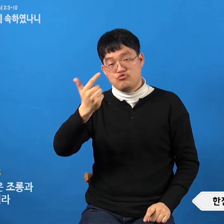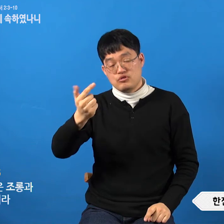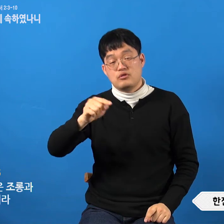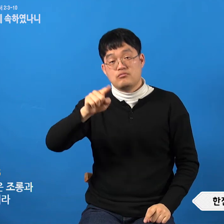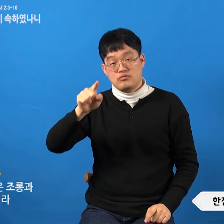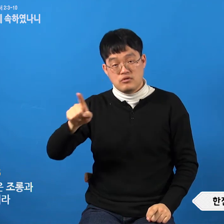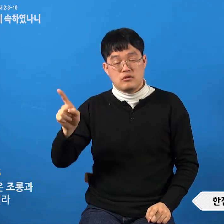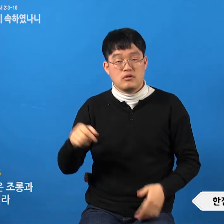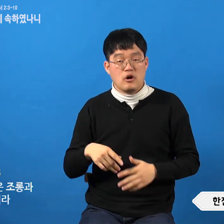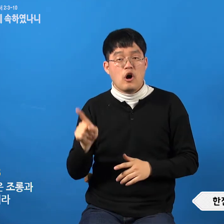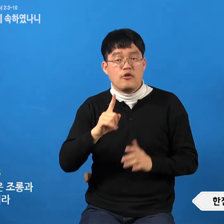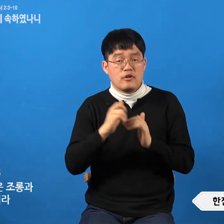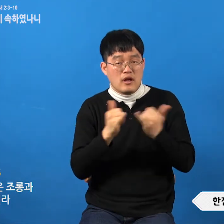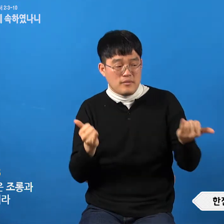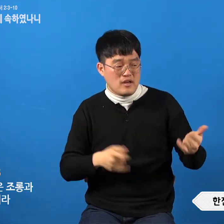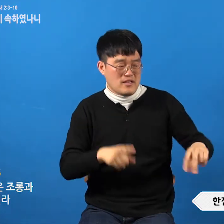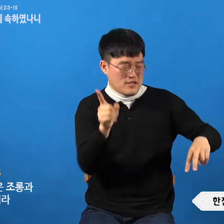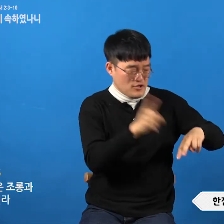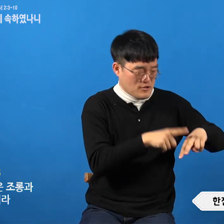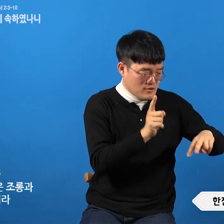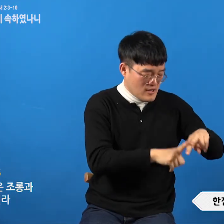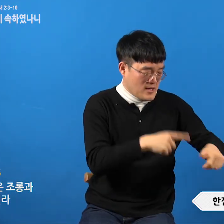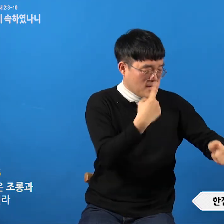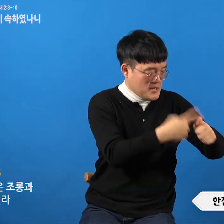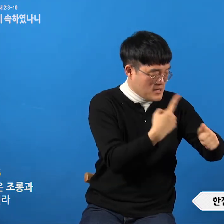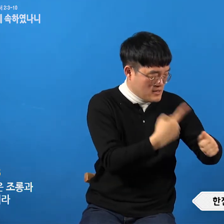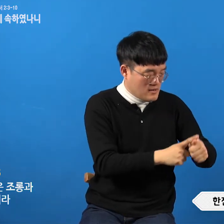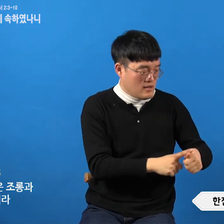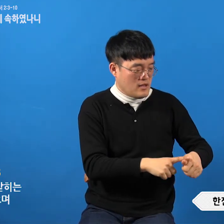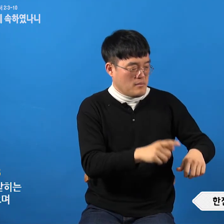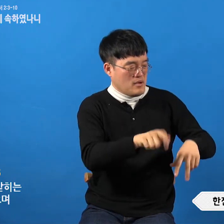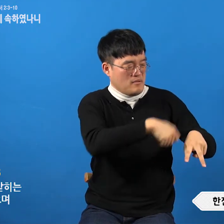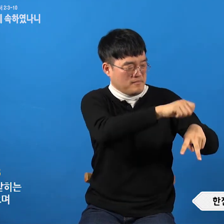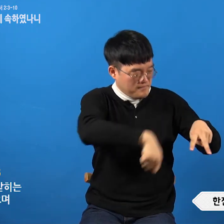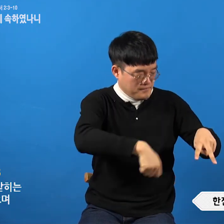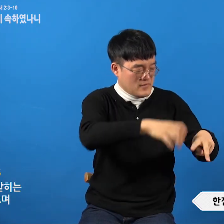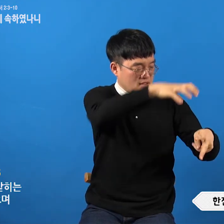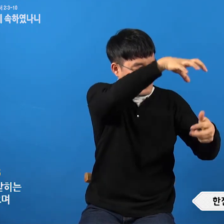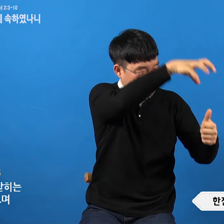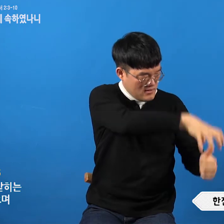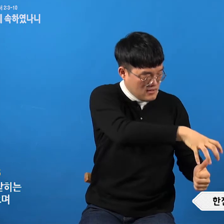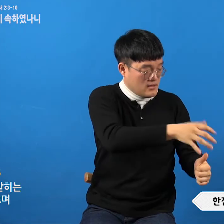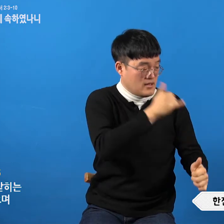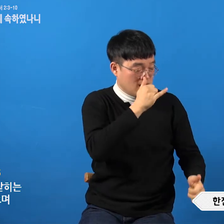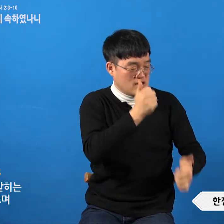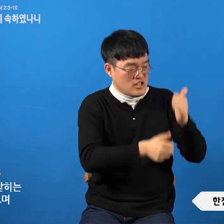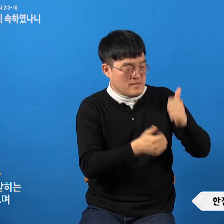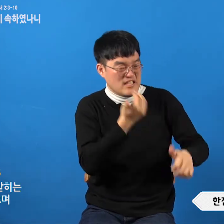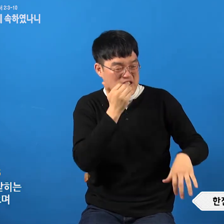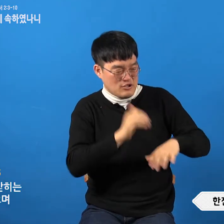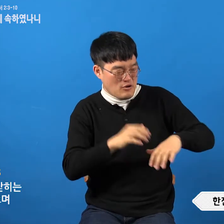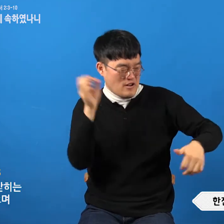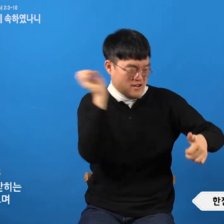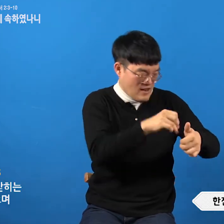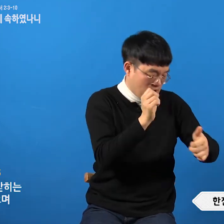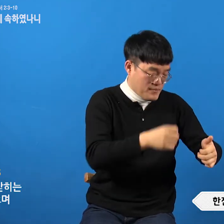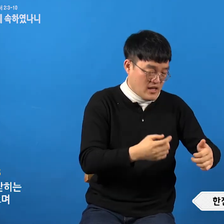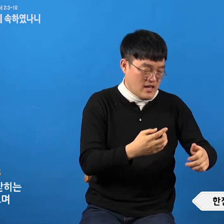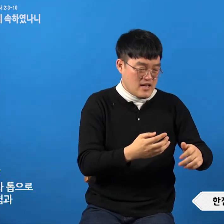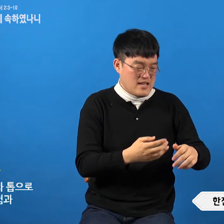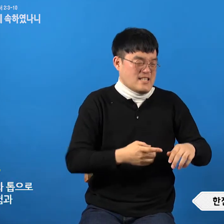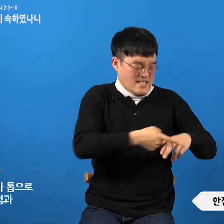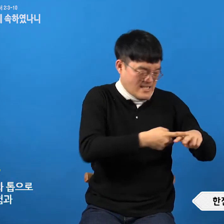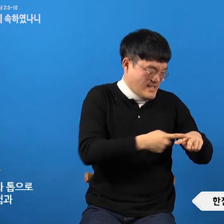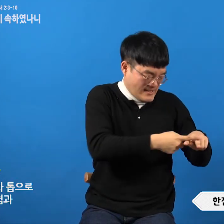또 어떤 이들은 조롱과 채찍질 뿐 아니라 결박과 옥에 갇히는 시험도 받았으며 돌로 치는 것과 톱으로 켜는 것과